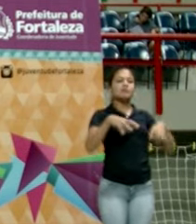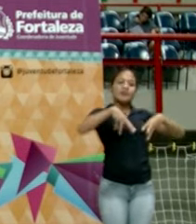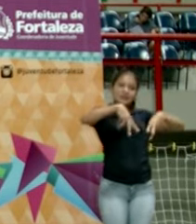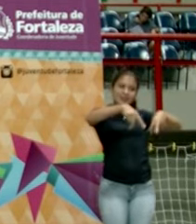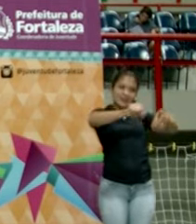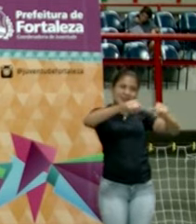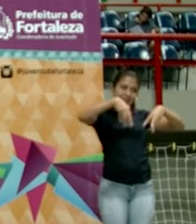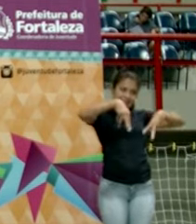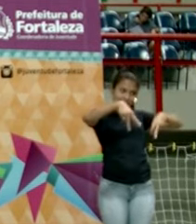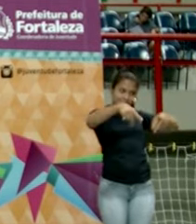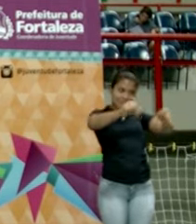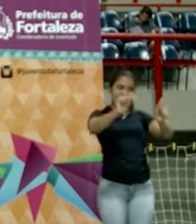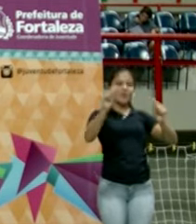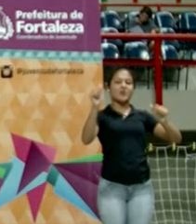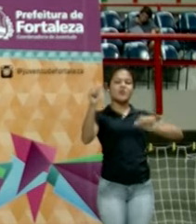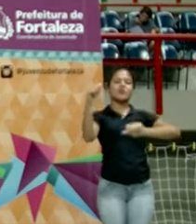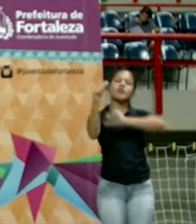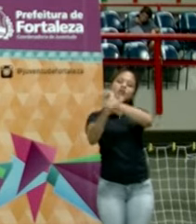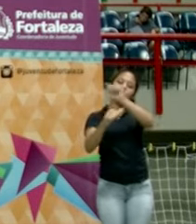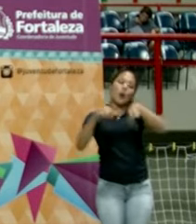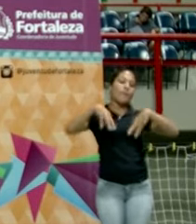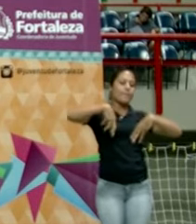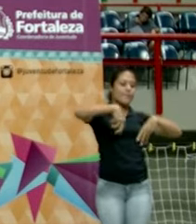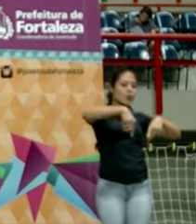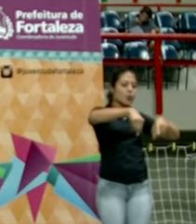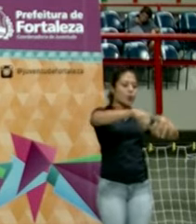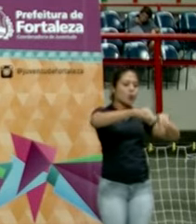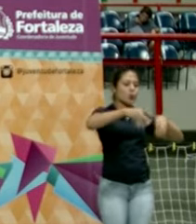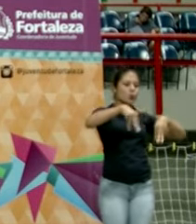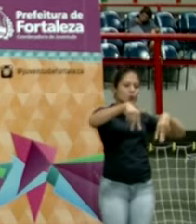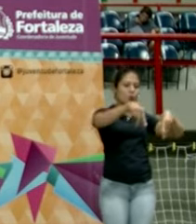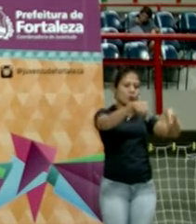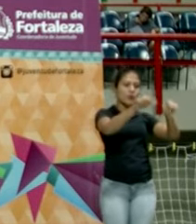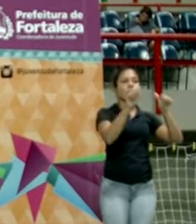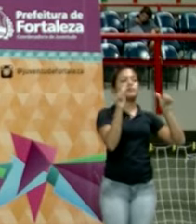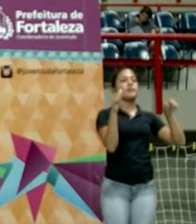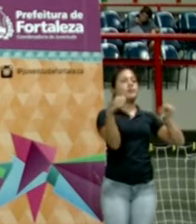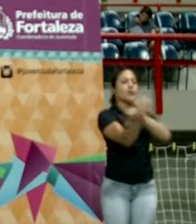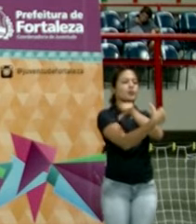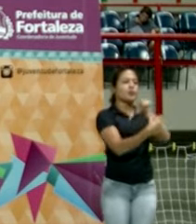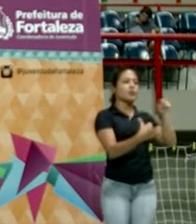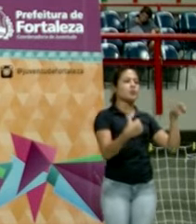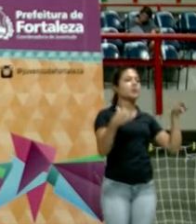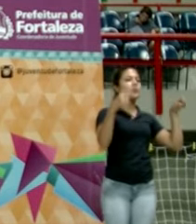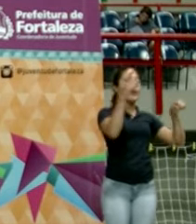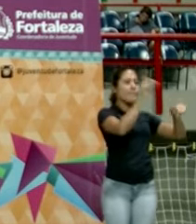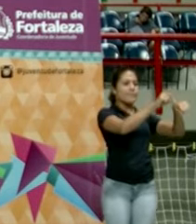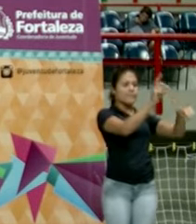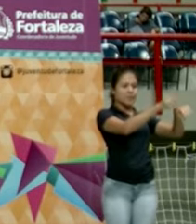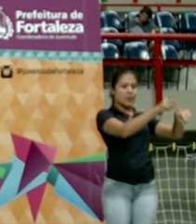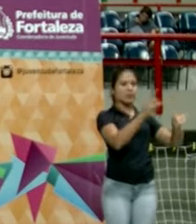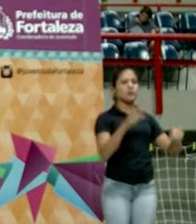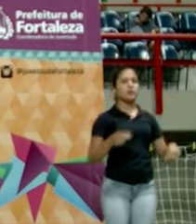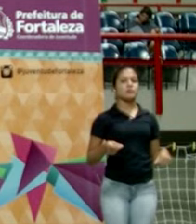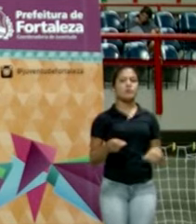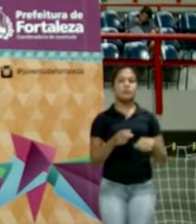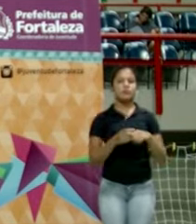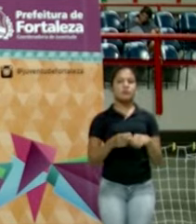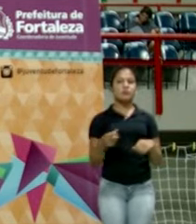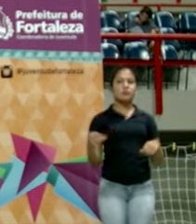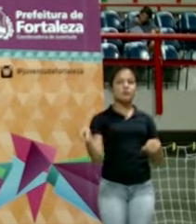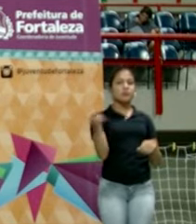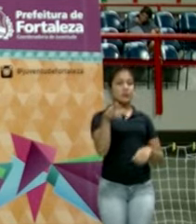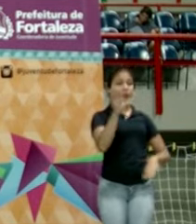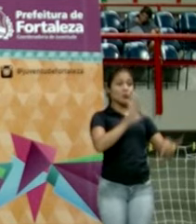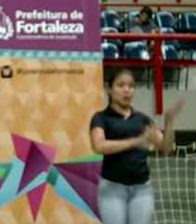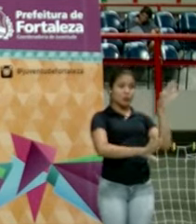terra. Isso. E quando mais condensadas ao máximo possível, transformam-se em pedras. Tenha cuidado, meu filho, quando você for